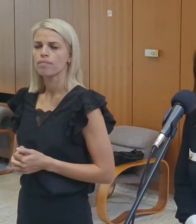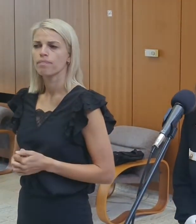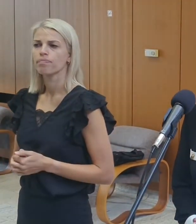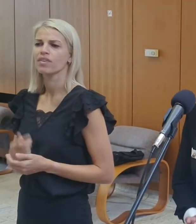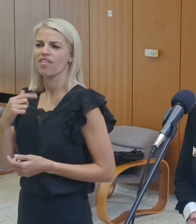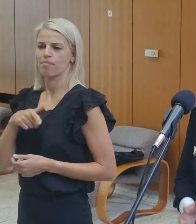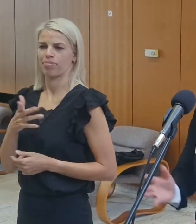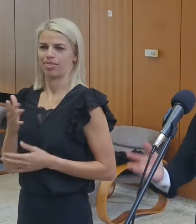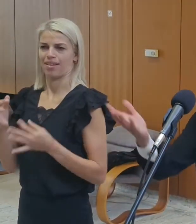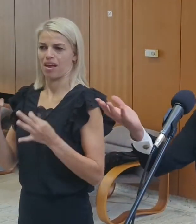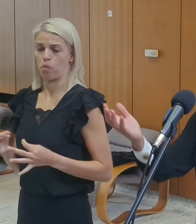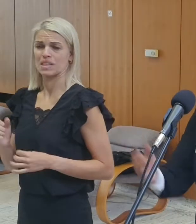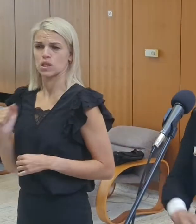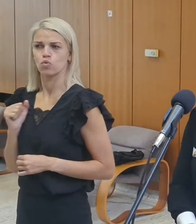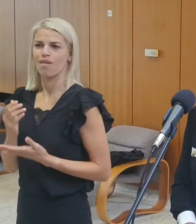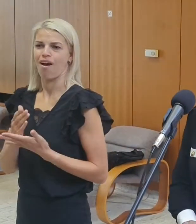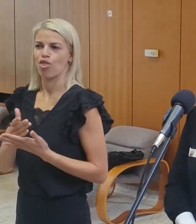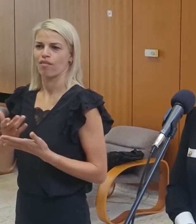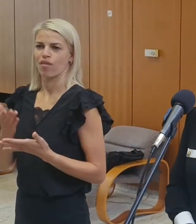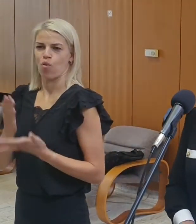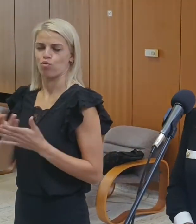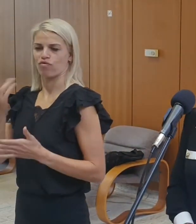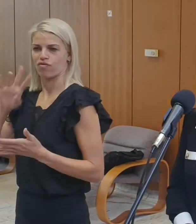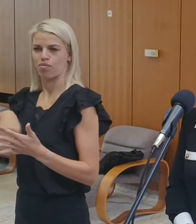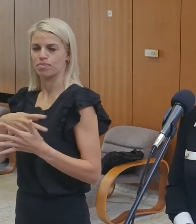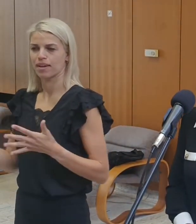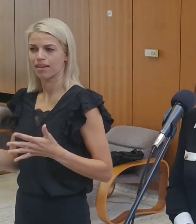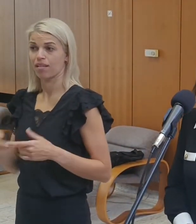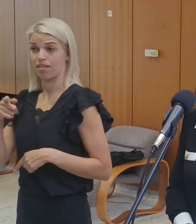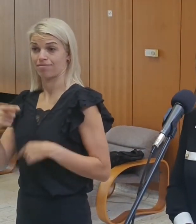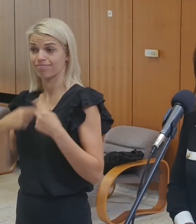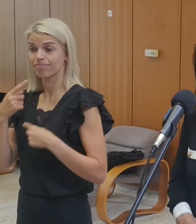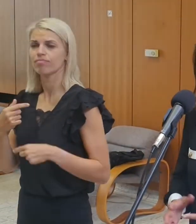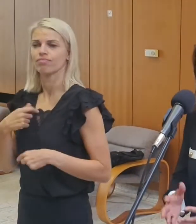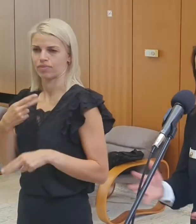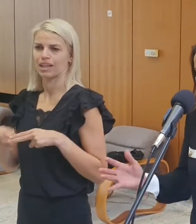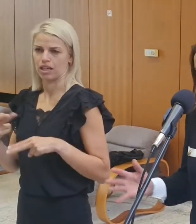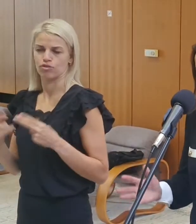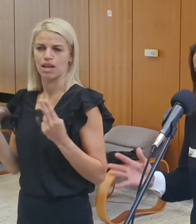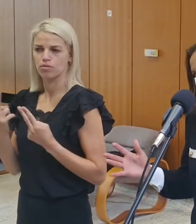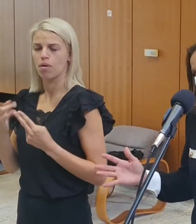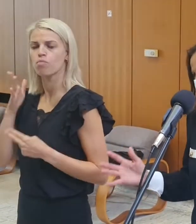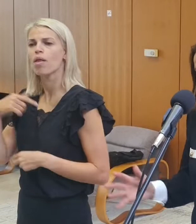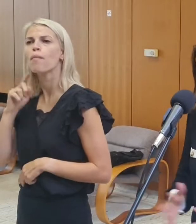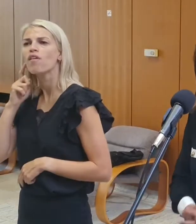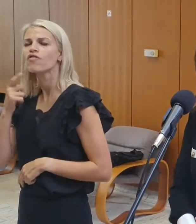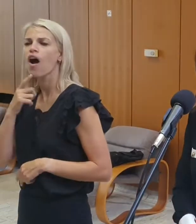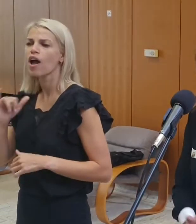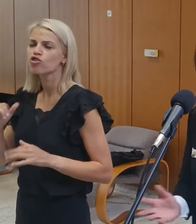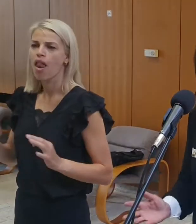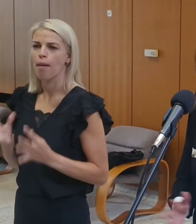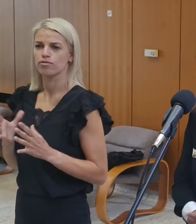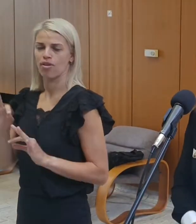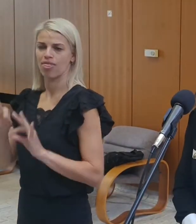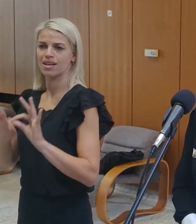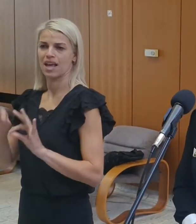jednoduché, ale určite samozrejme tieto skutočnosti, ktoré ste popísali, tak sa nimi zaoberom, buď možno nad tým, ako ešte lepšie nastaviť systém, aby